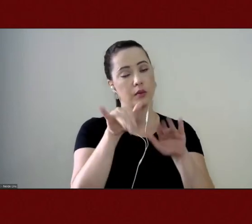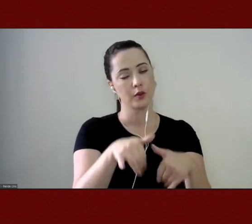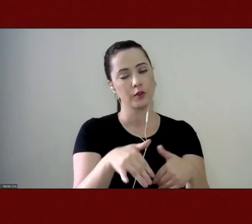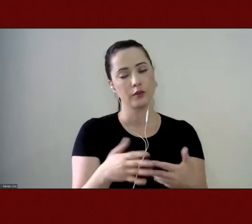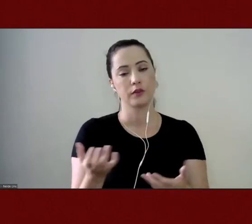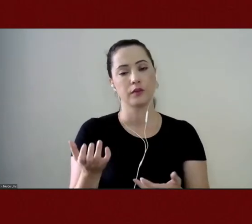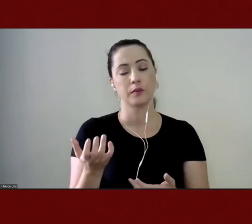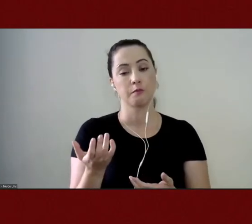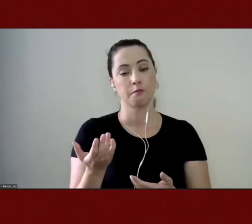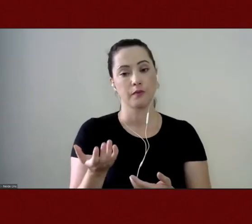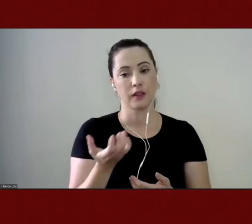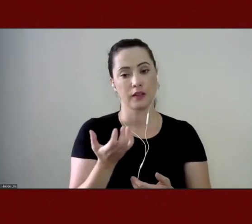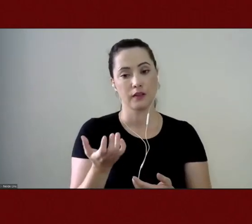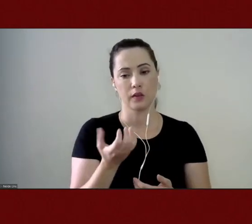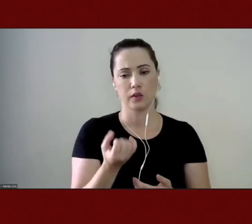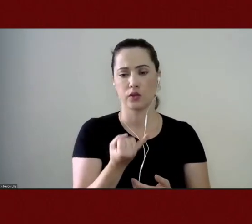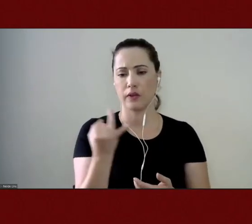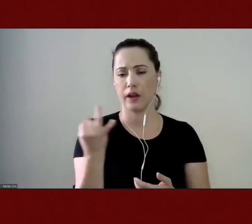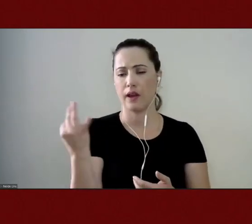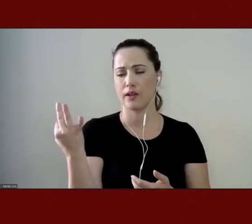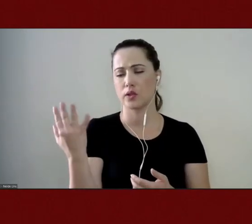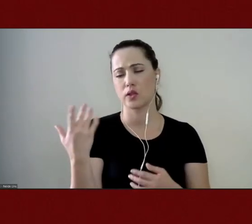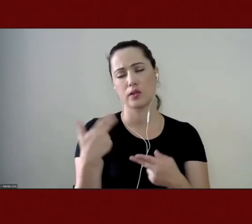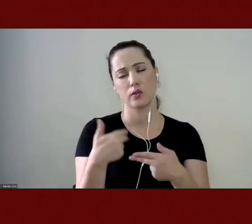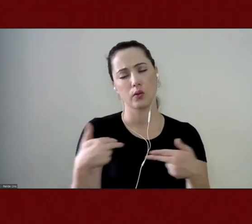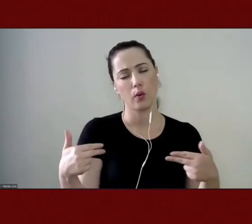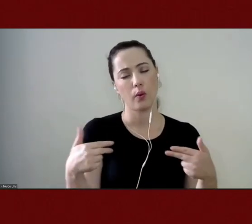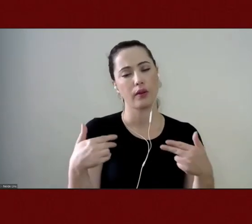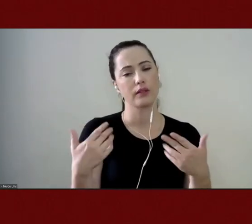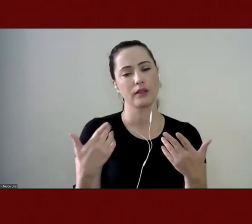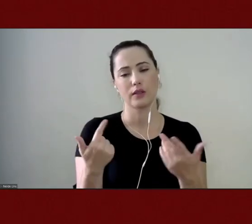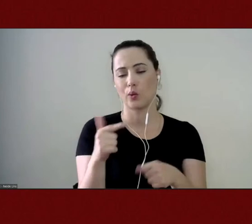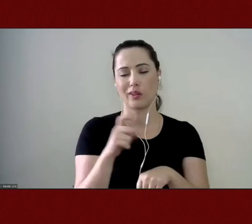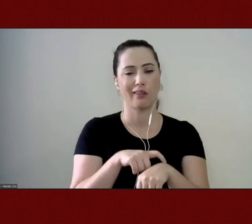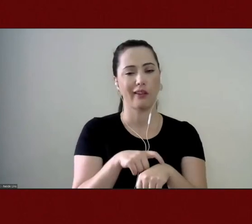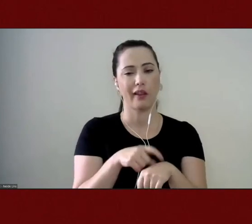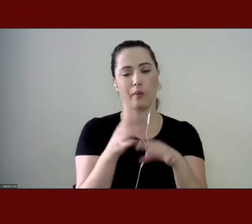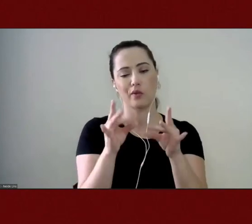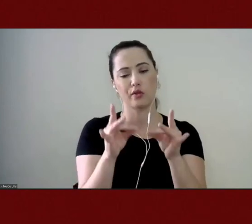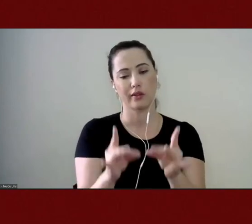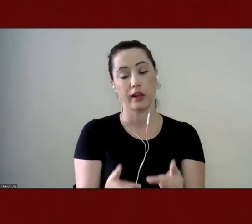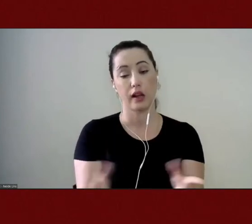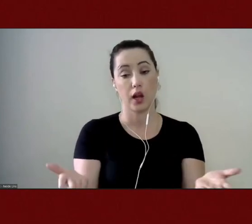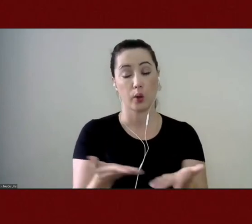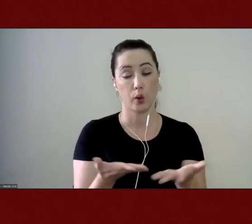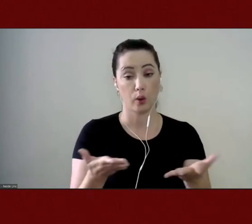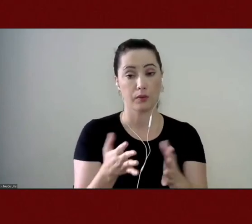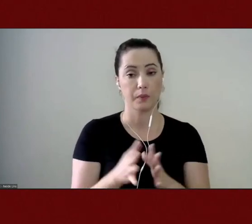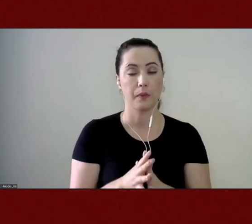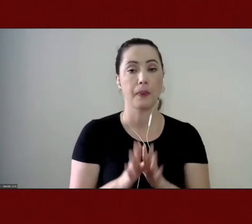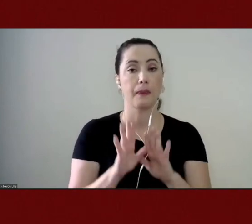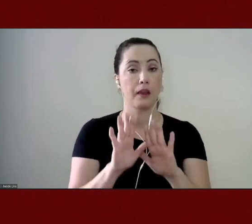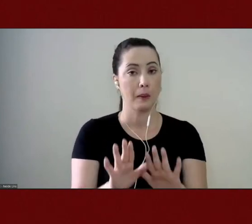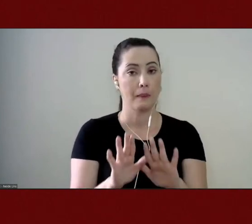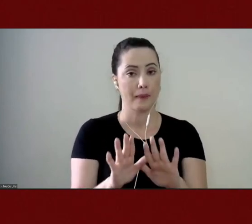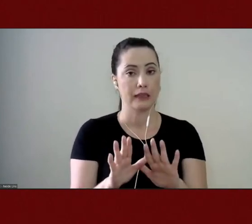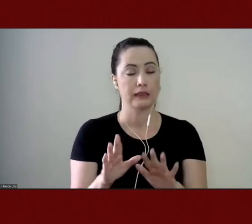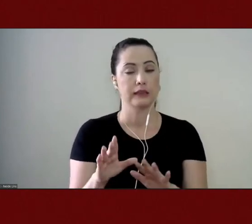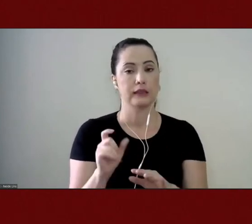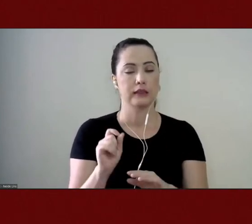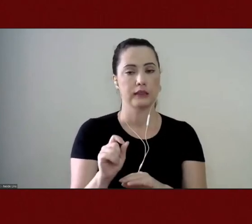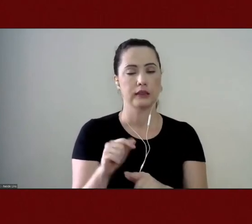eu queria, há uma série de questões que eu não vou ter tempo aqui de desenvolver, pelo menos nesse momento, mas que estão